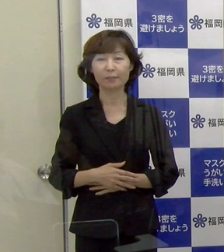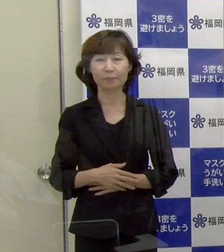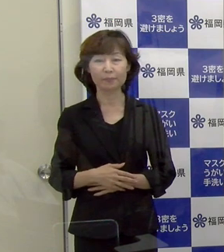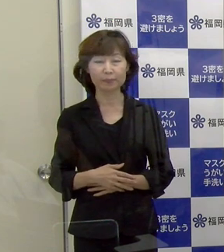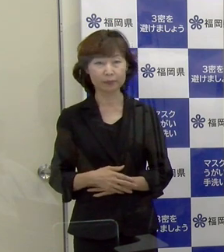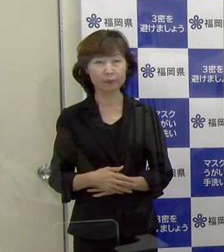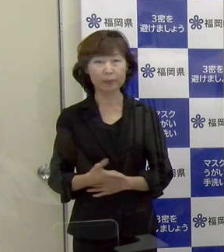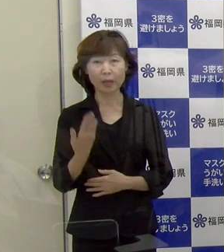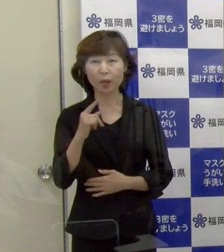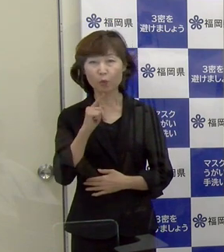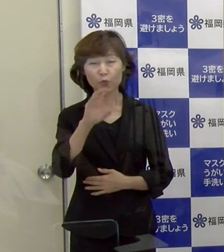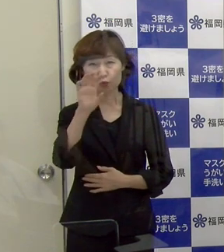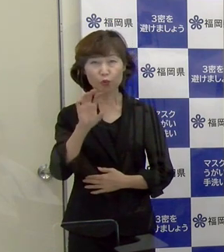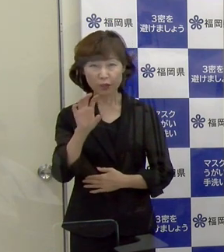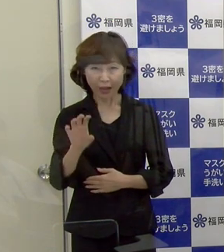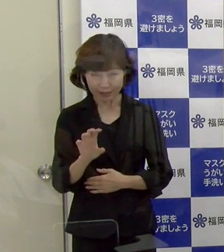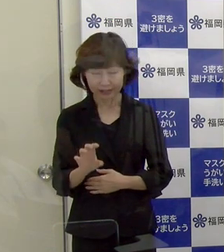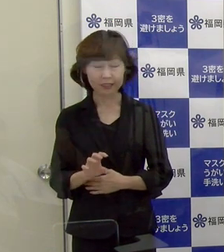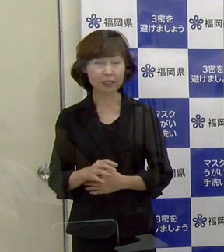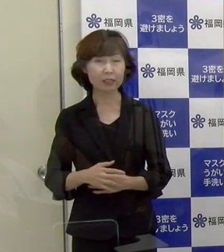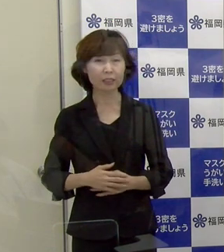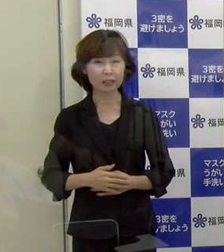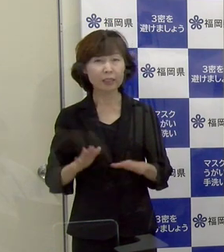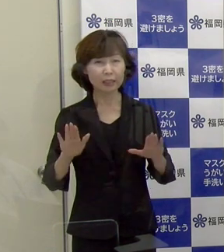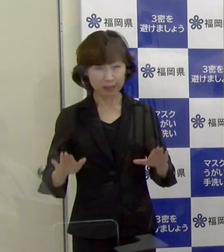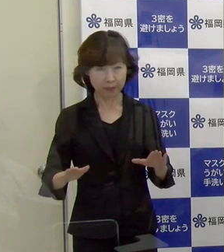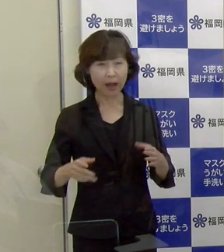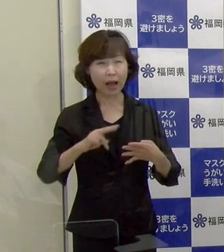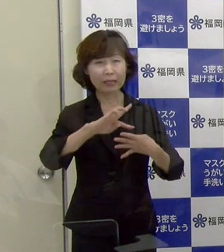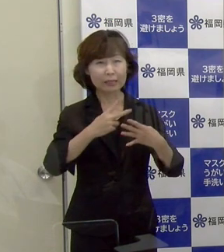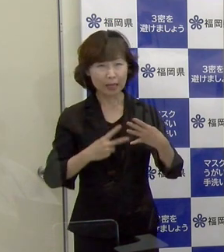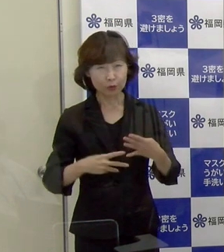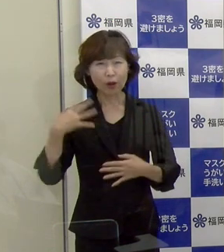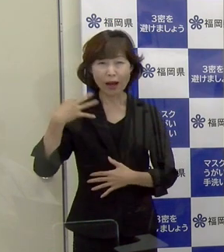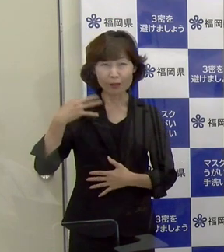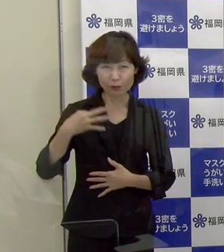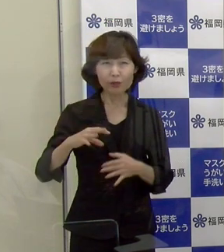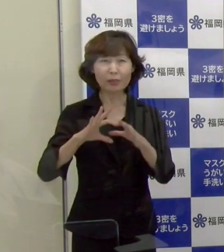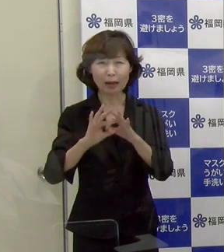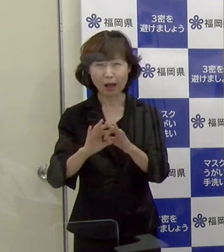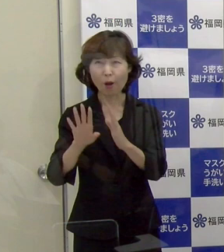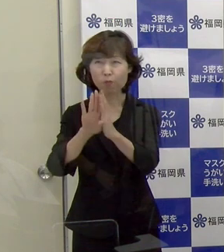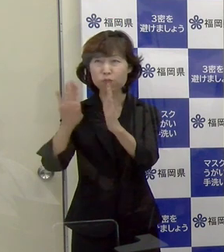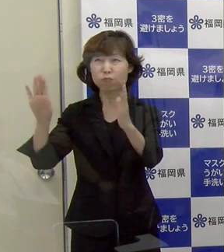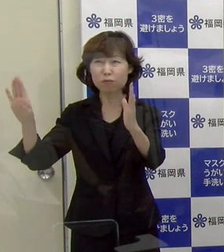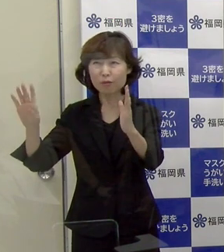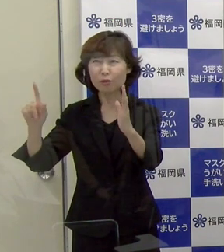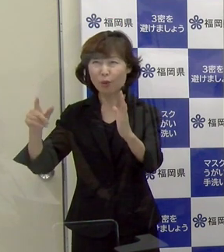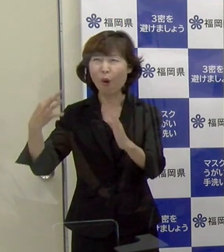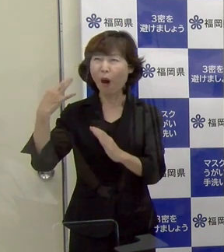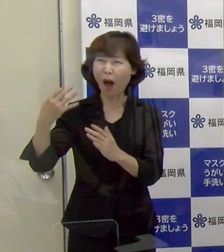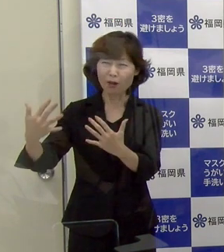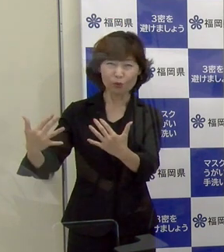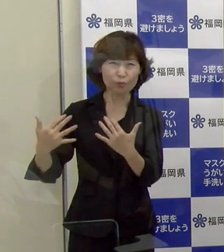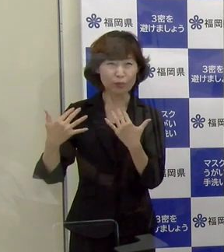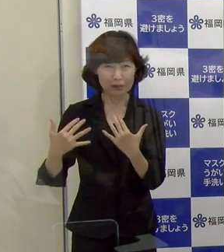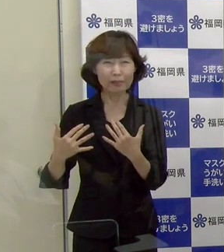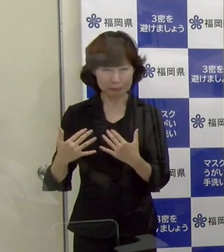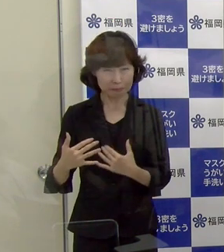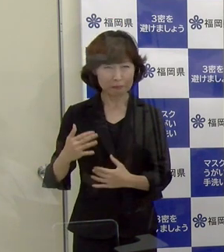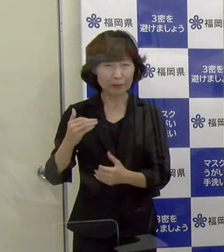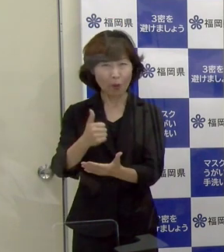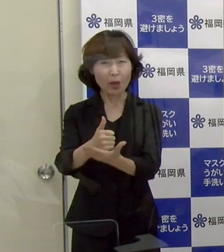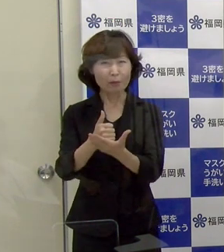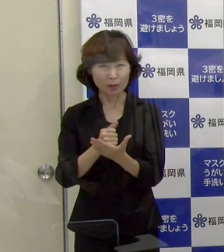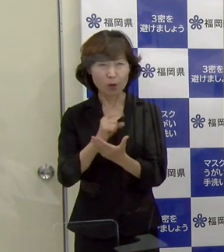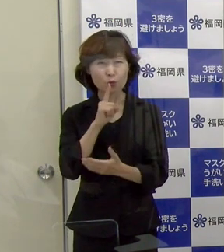先ほどから繰り返し申しておりますが今の季節窓を開ける脱衣とまぁお客さんから言われることもあるかもしれ